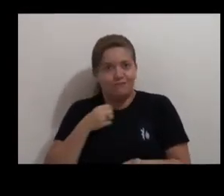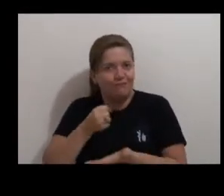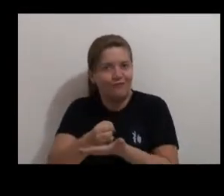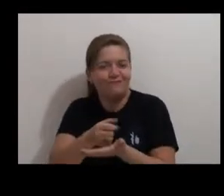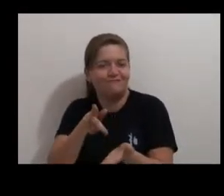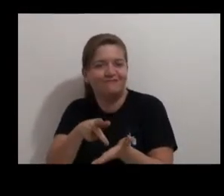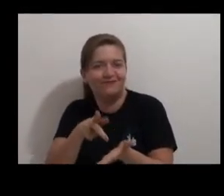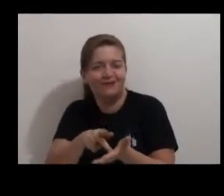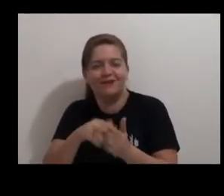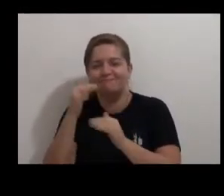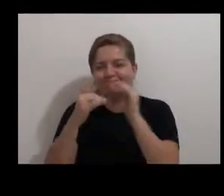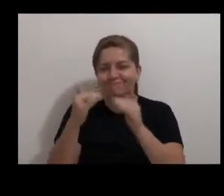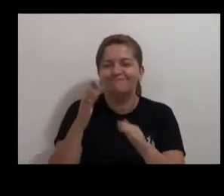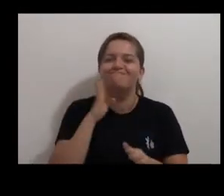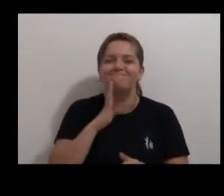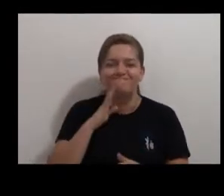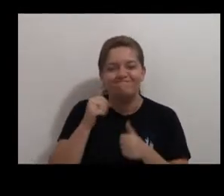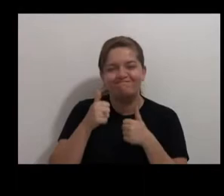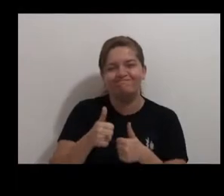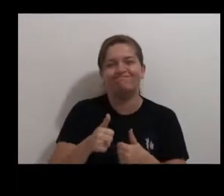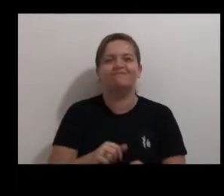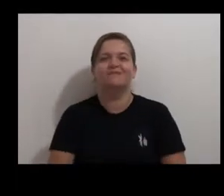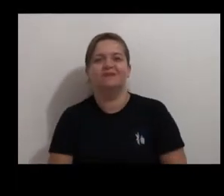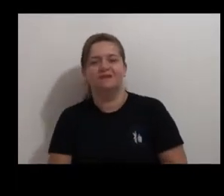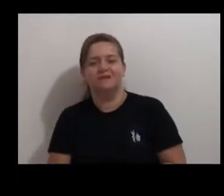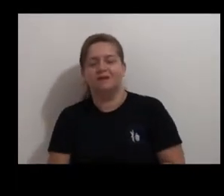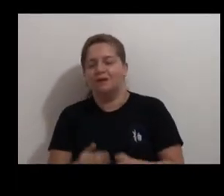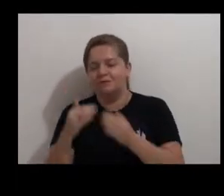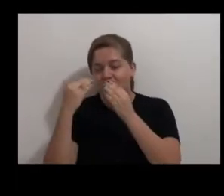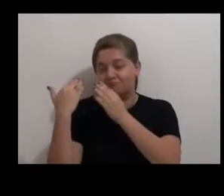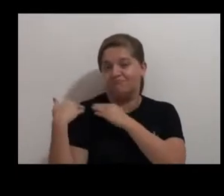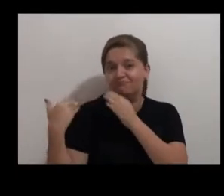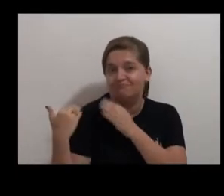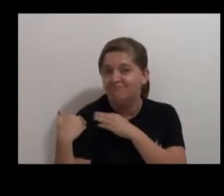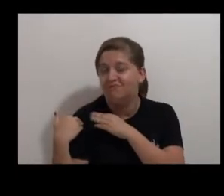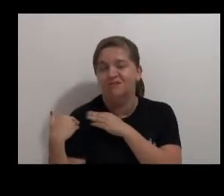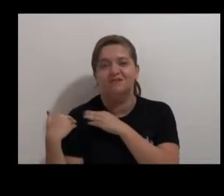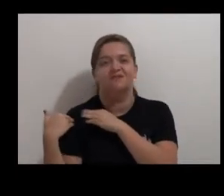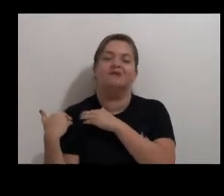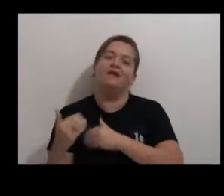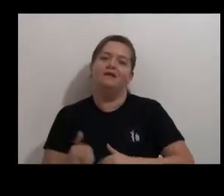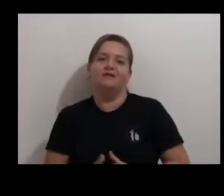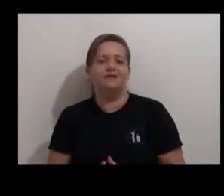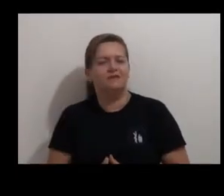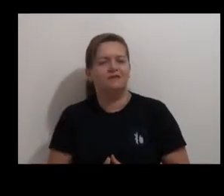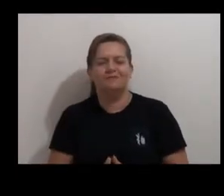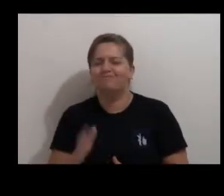apoiar. Aí, tem só melhorar um pouco mais, né. Me tornou mais responsável,